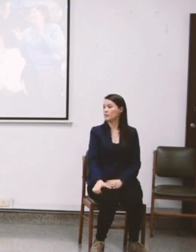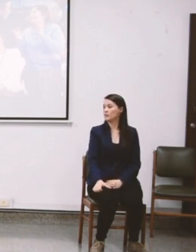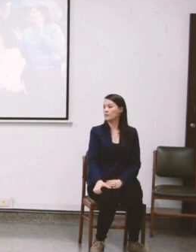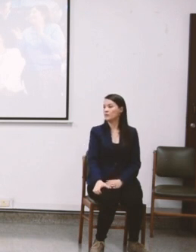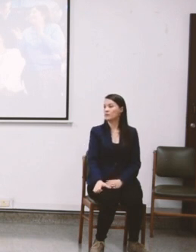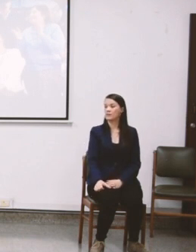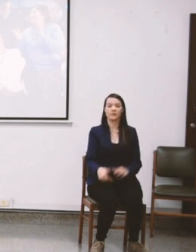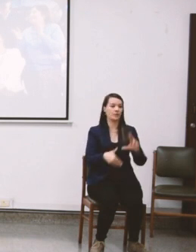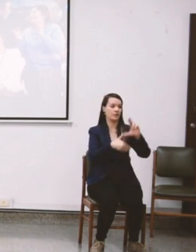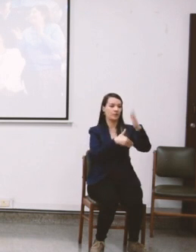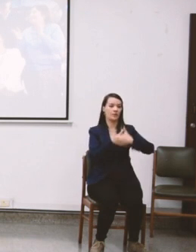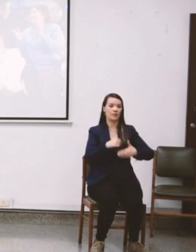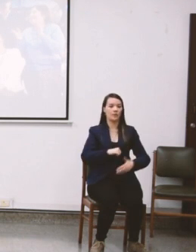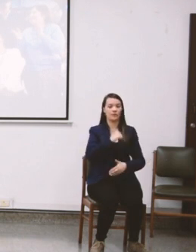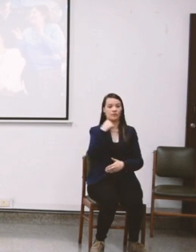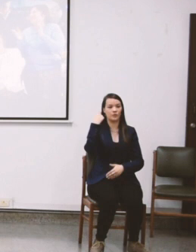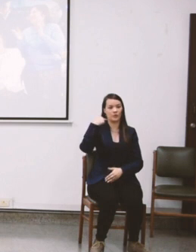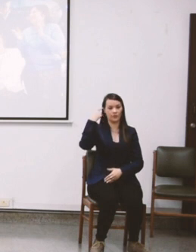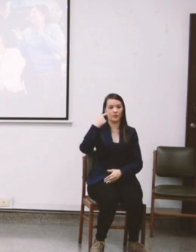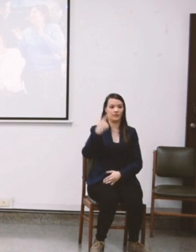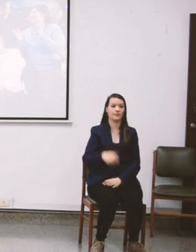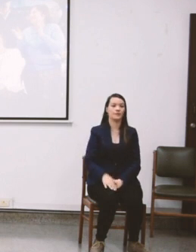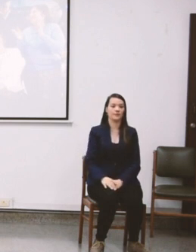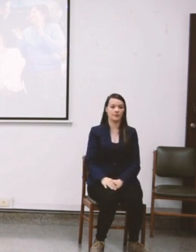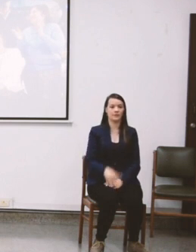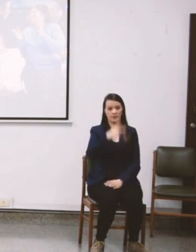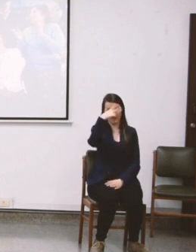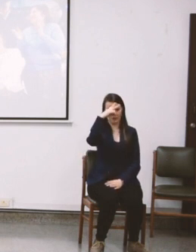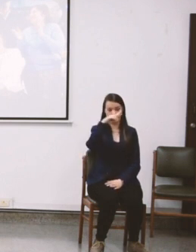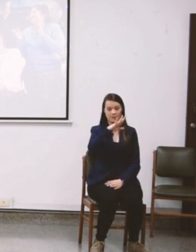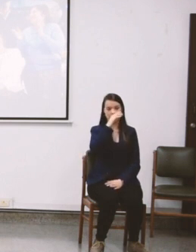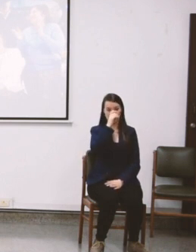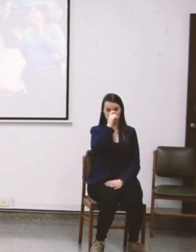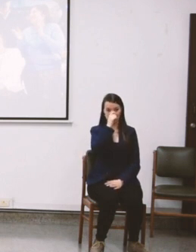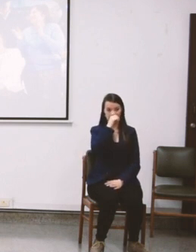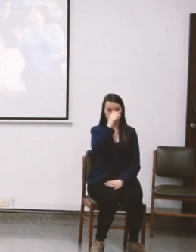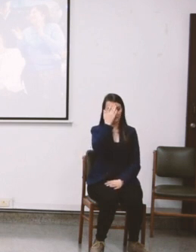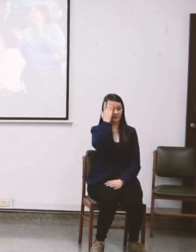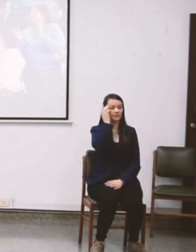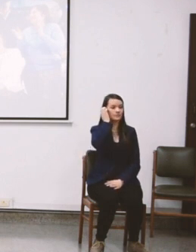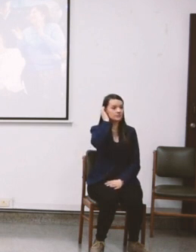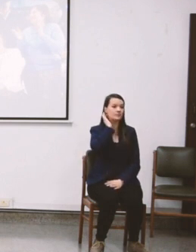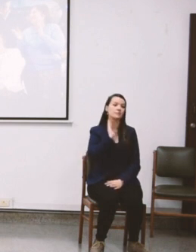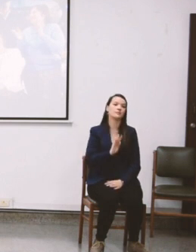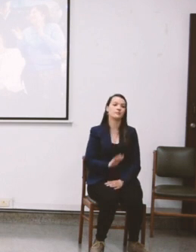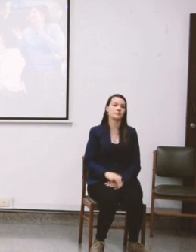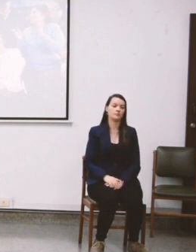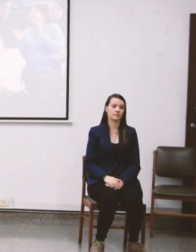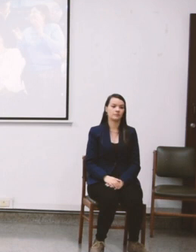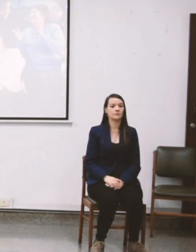a América Latina, ¿no? Pero es Orgullo Loco Ciudad de México. Así. Igual hay, por ejemplo, esto es al